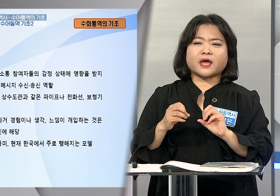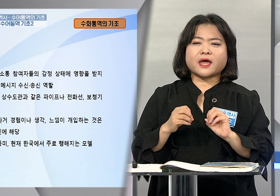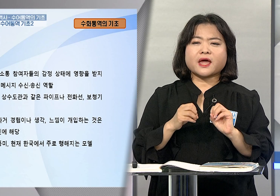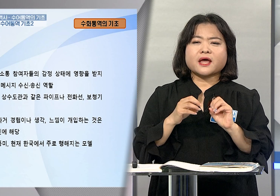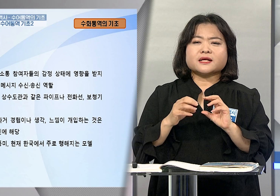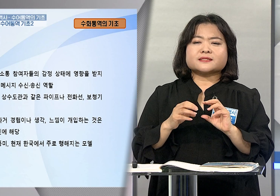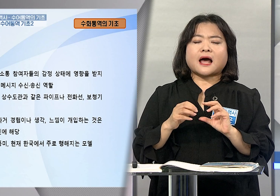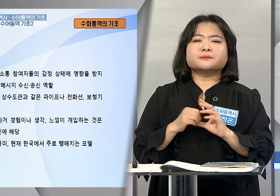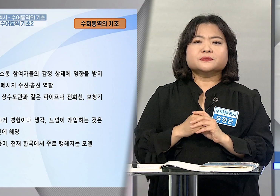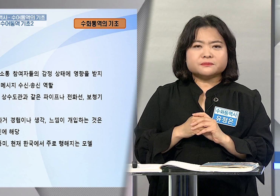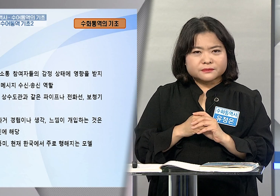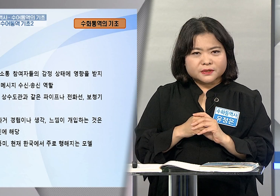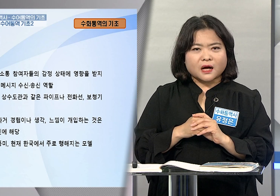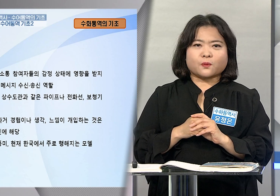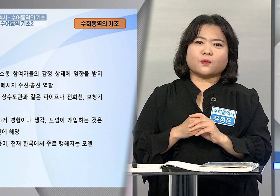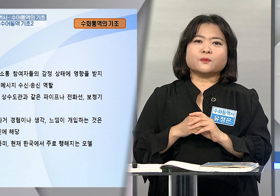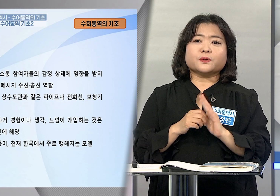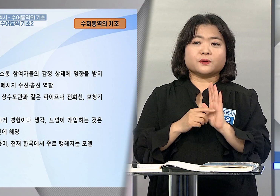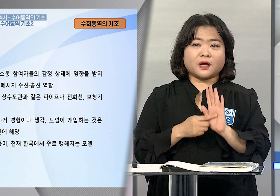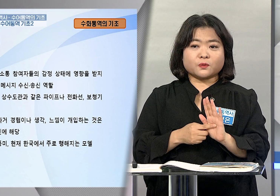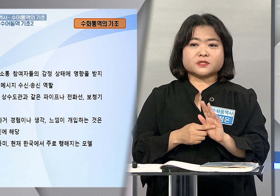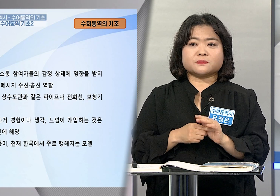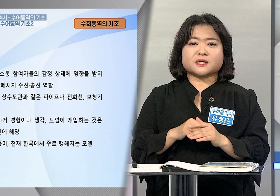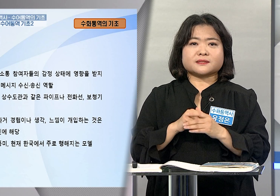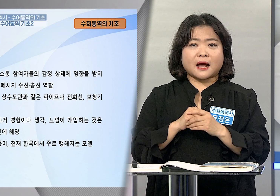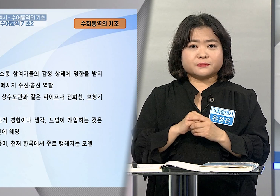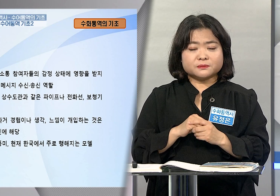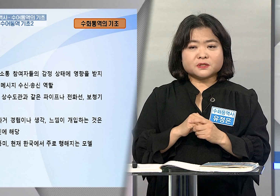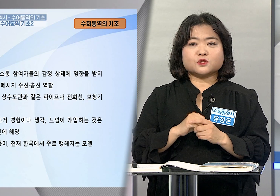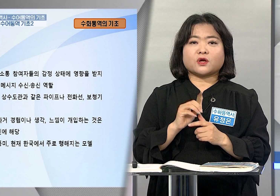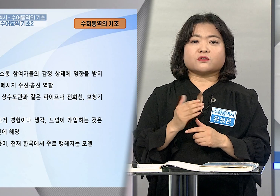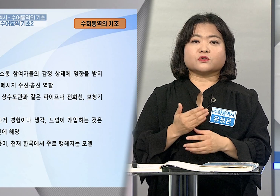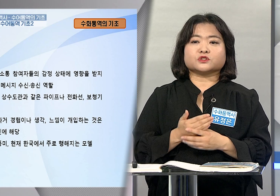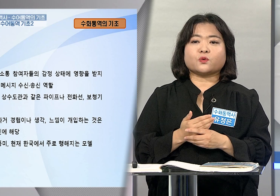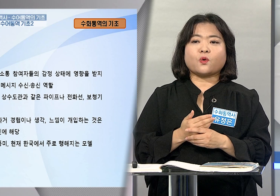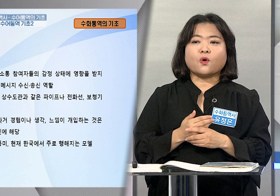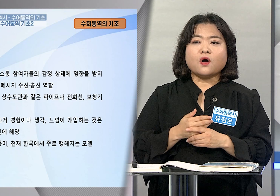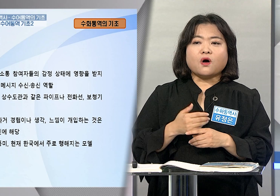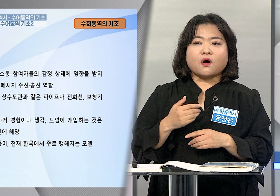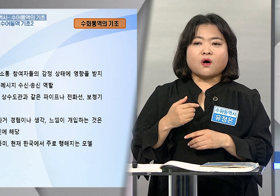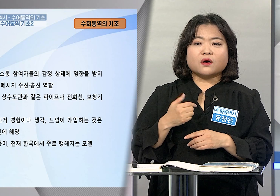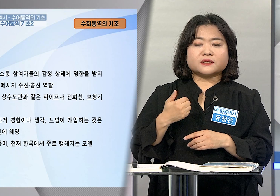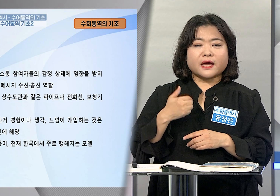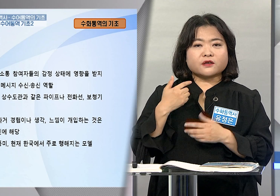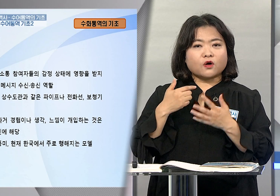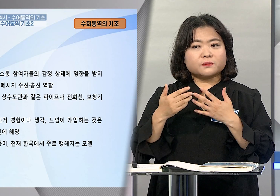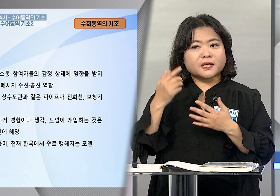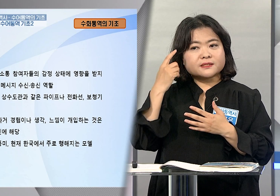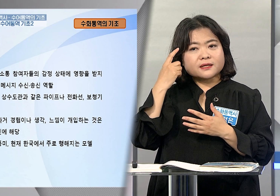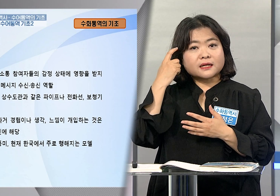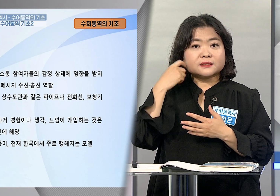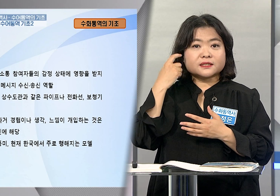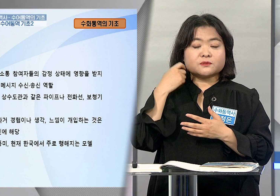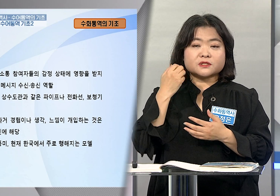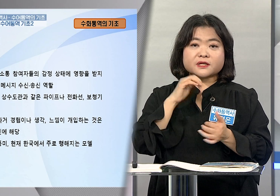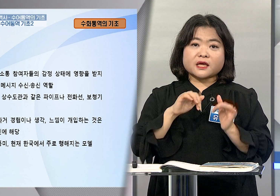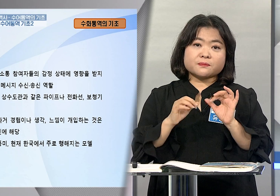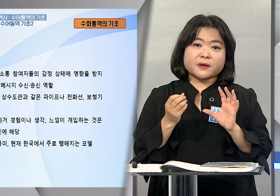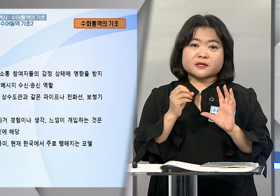의사소통으로서의 잡음이라고 표현을 하고 있습니다. 잡음이 되는 것이고 나의 경험이나 생각, 느낌들을